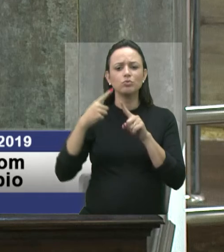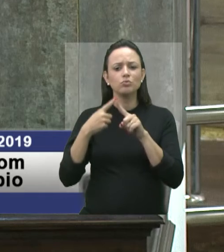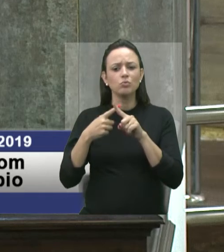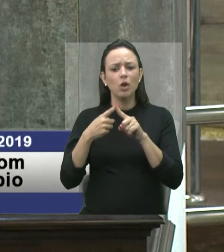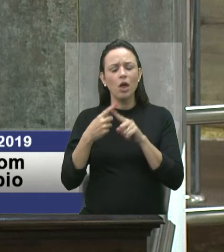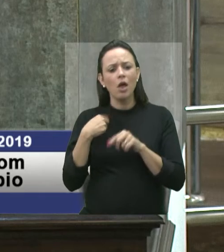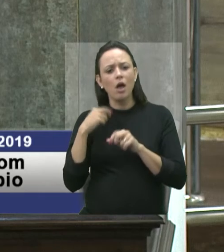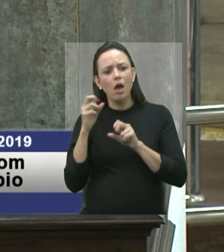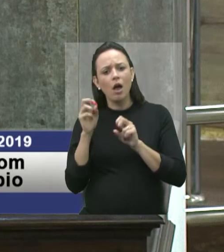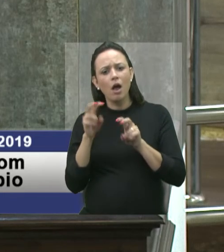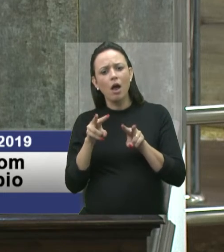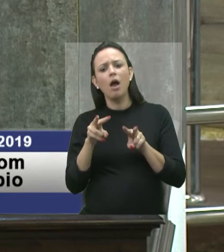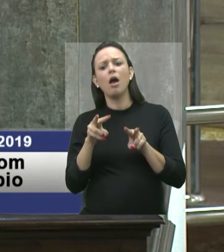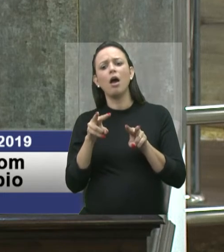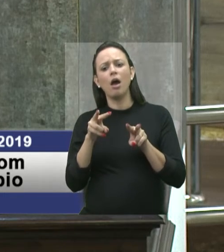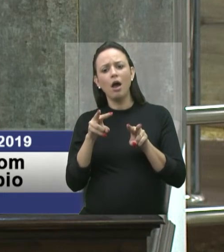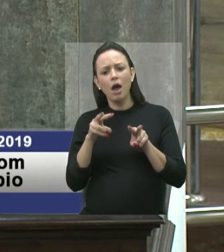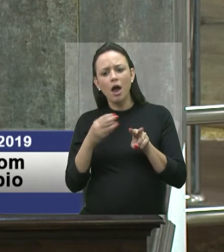minha vida,